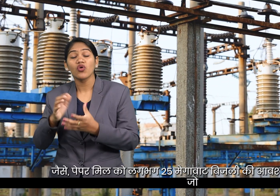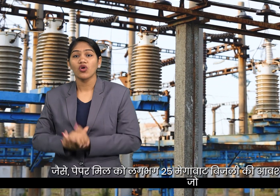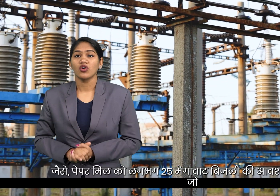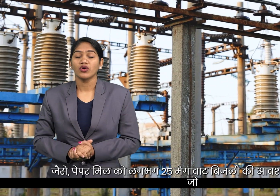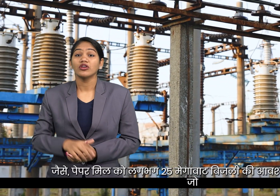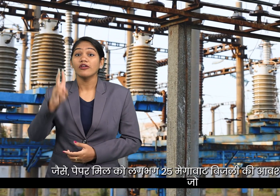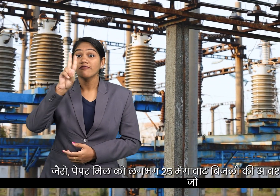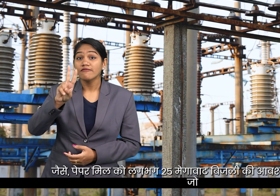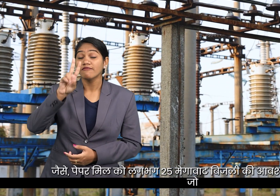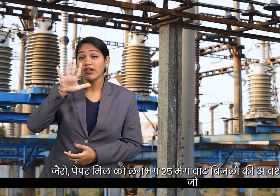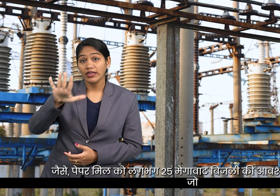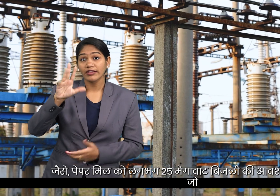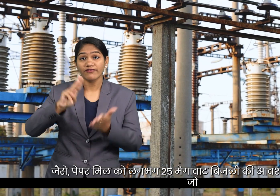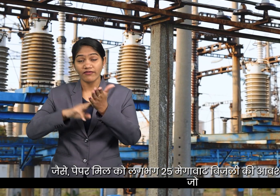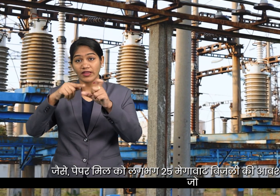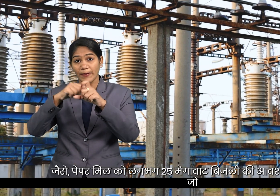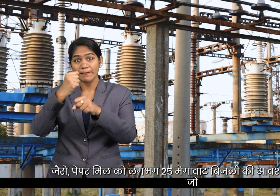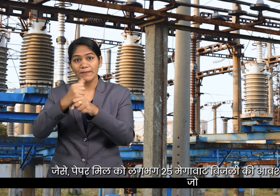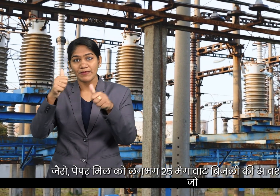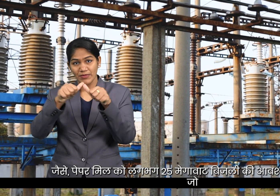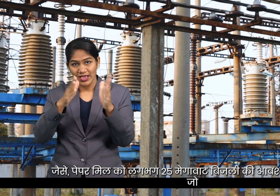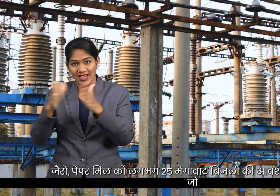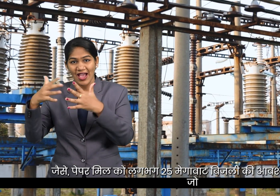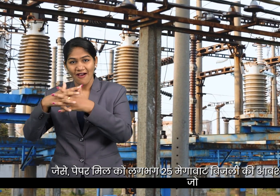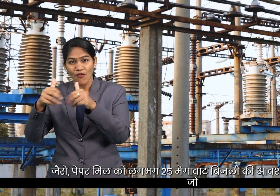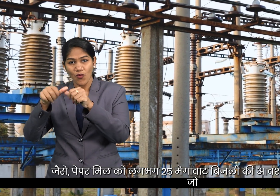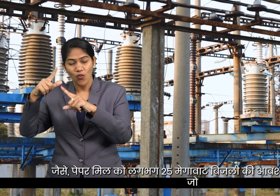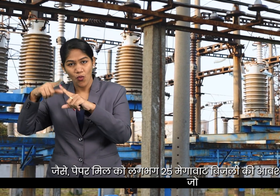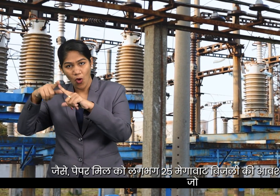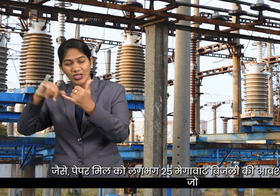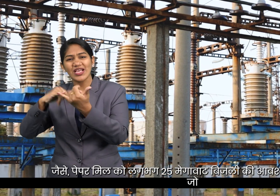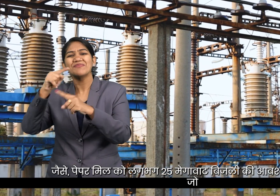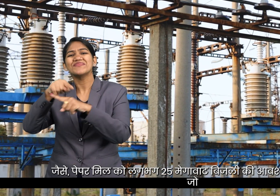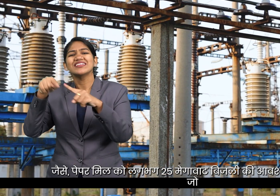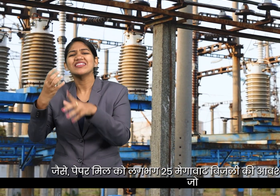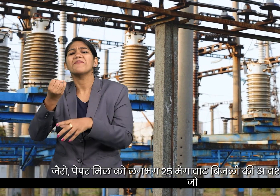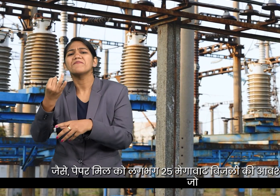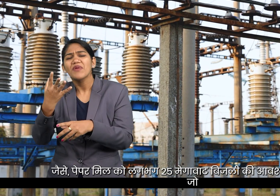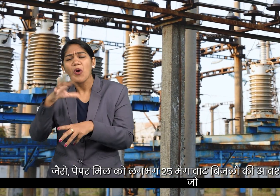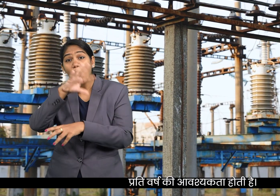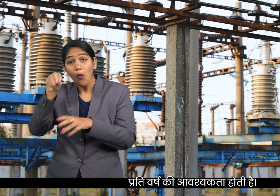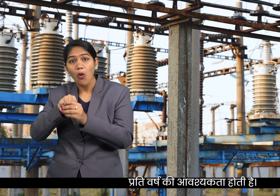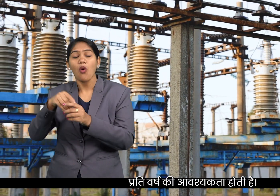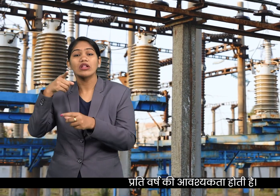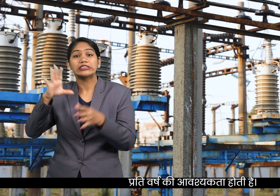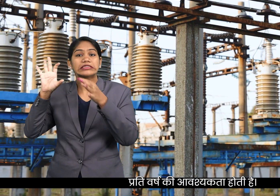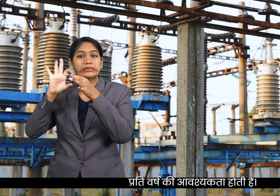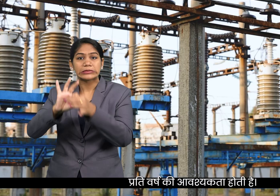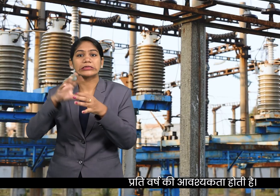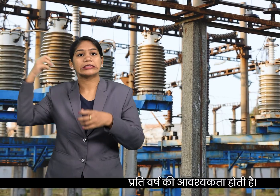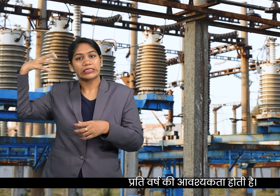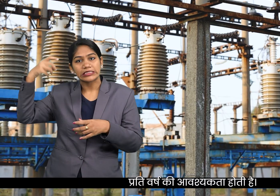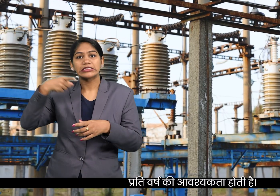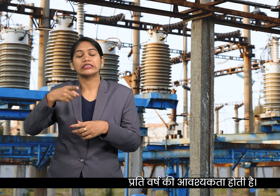जैसे पेपर मिल को लगभग 25 मेगावाट बिजली की आवश्यकता होती है जो प्रति वर्ष की